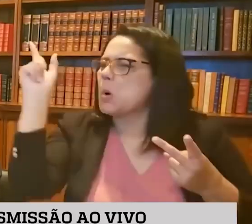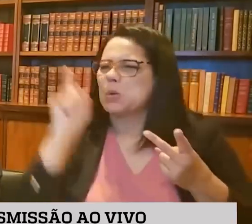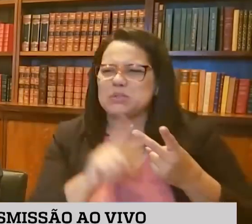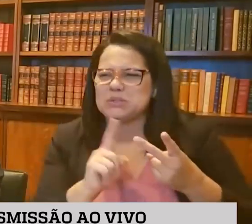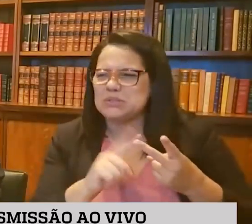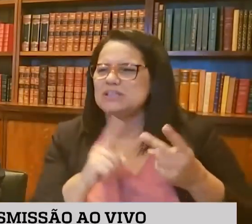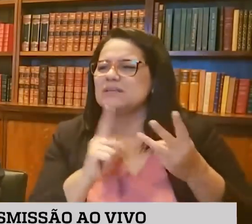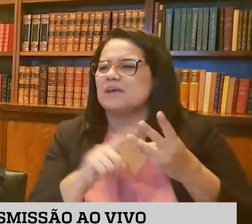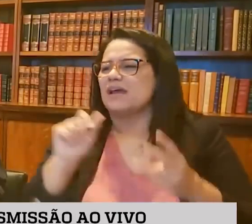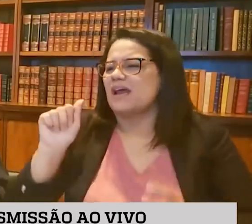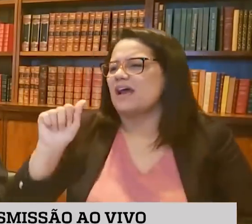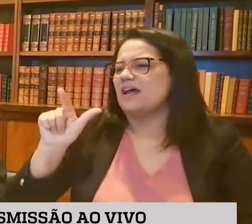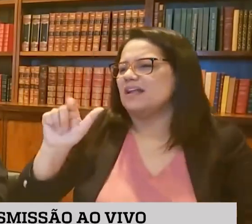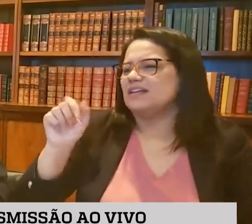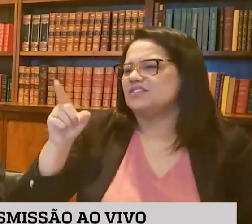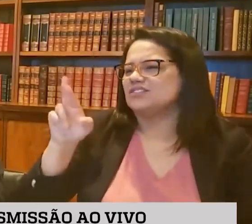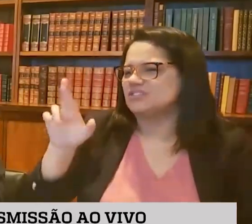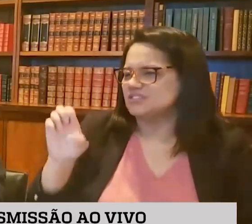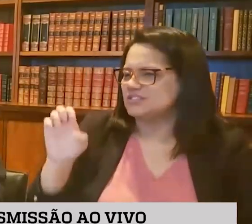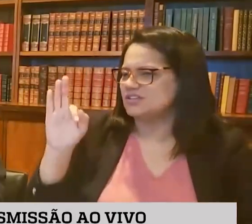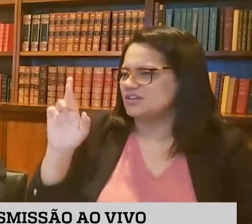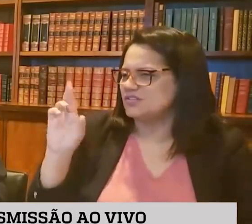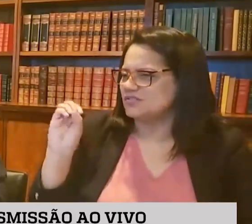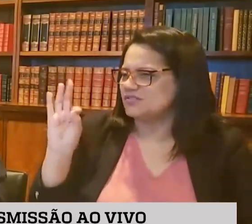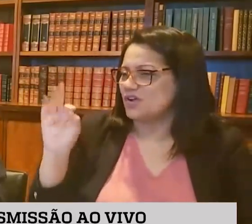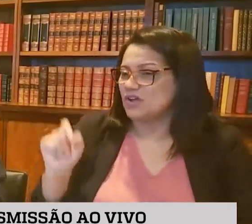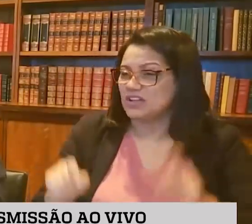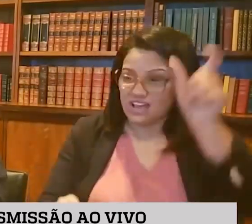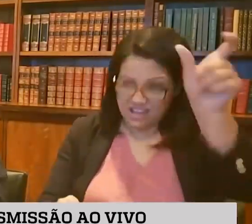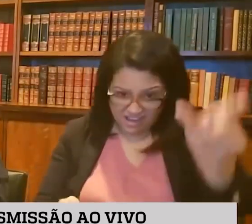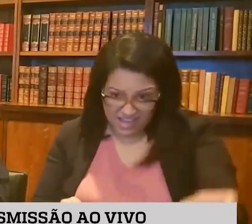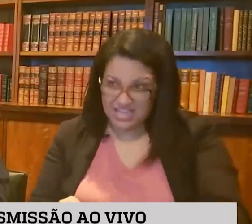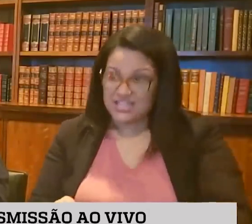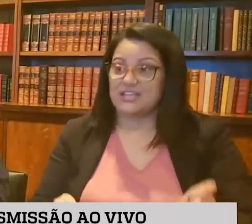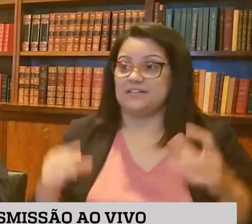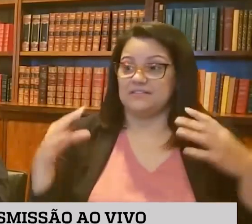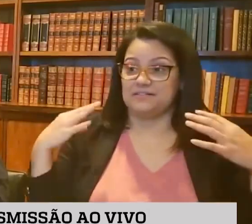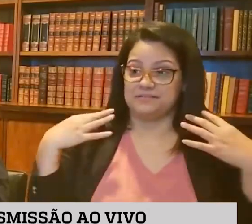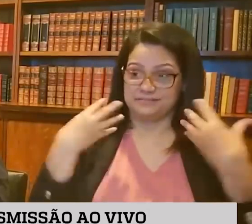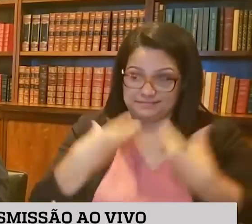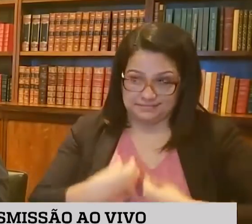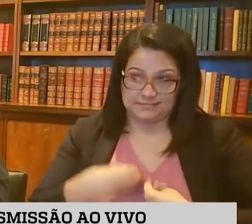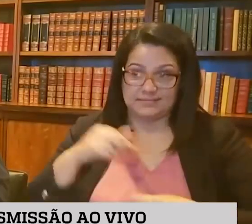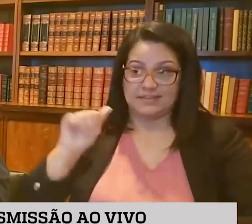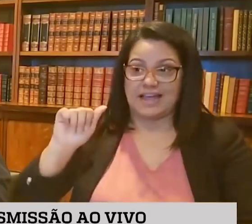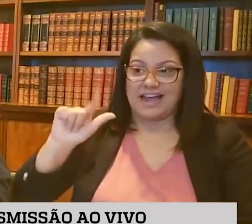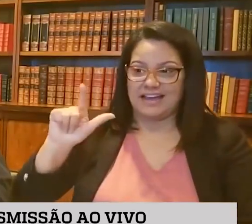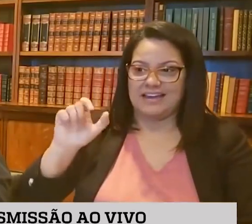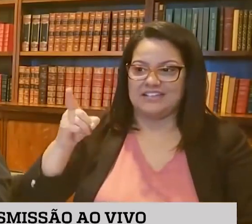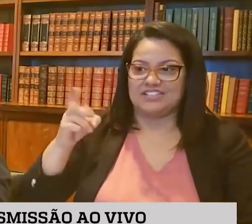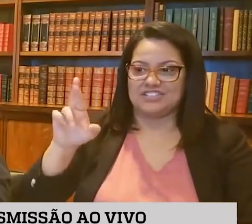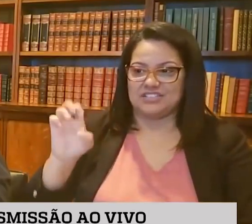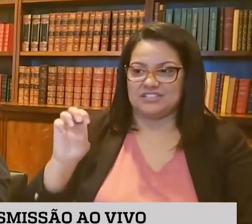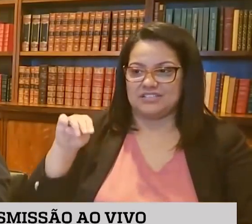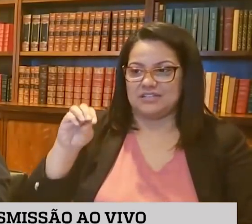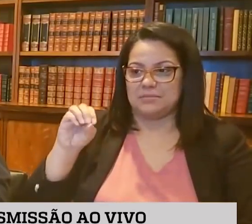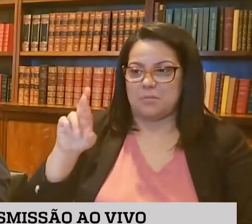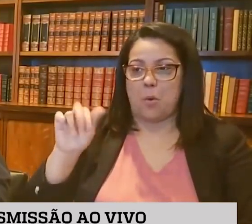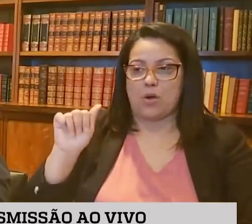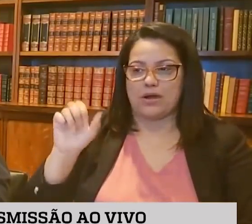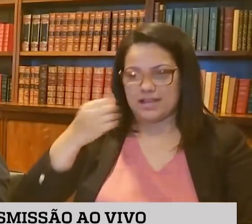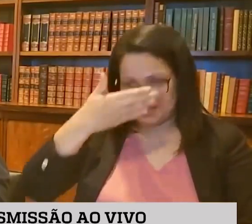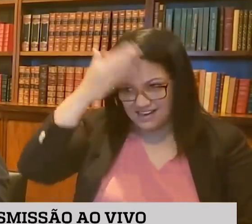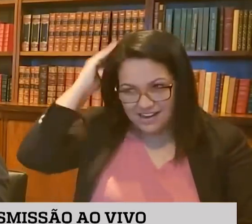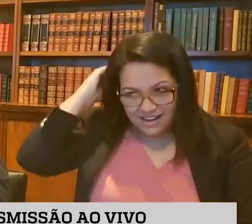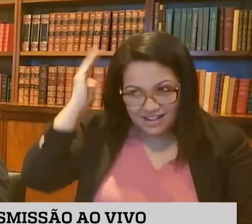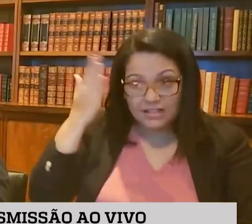do Alexandre Frota, né? Então tá, o inquérito do Alexandre Moraes está baseado nisso agora, com todo respeito, eu sou Alexandre Moraes. Estamos vendo aí, todo